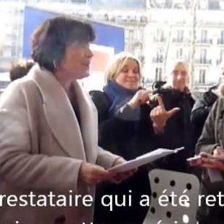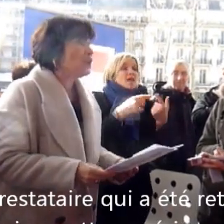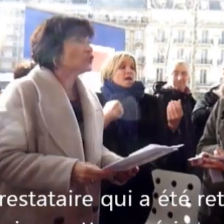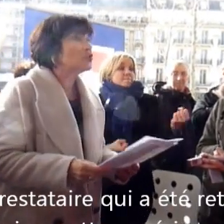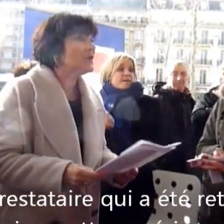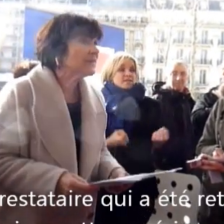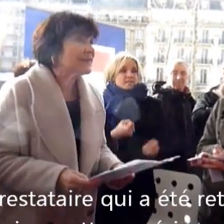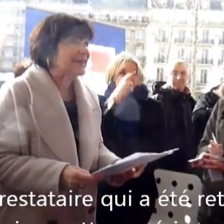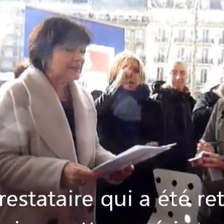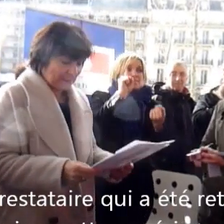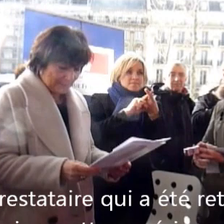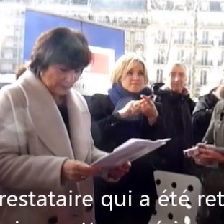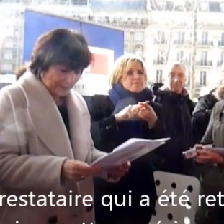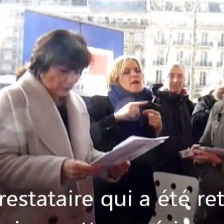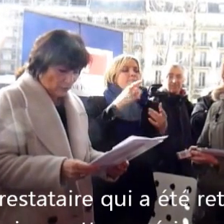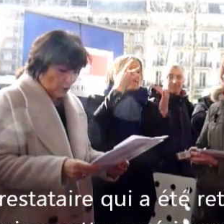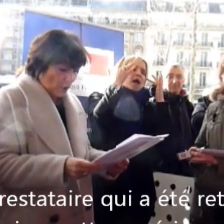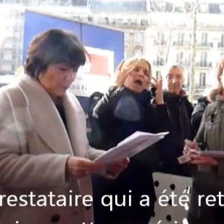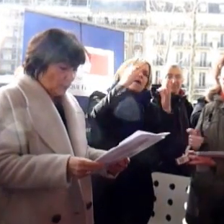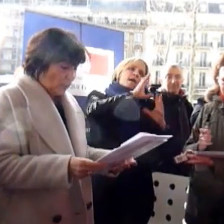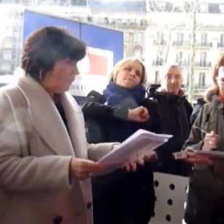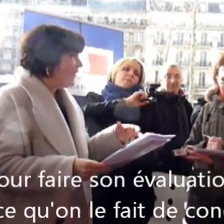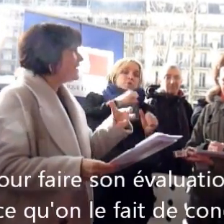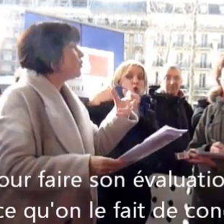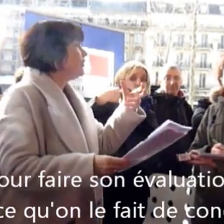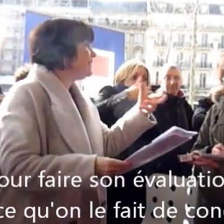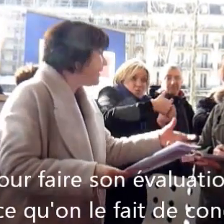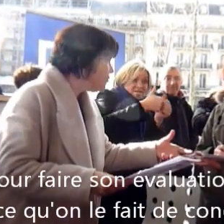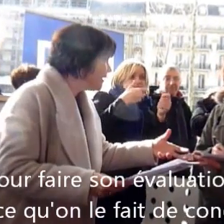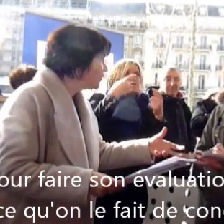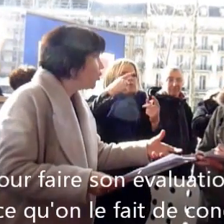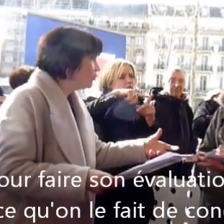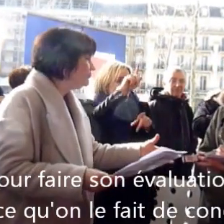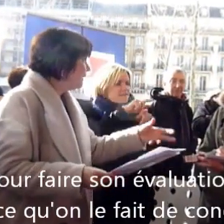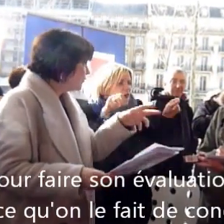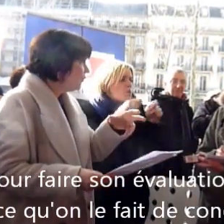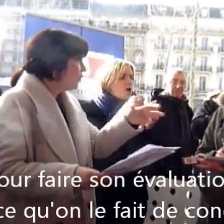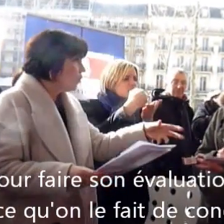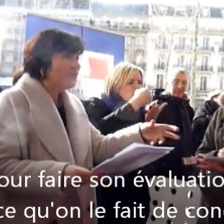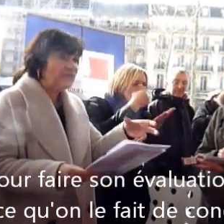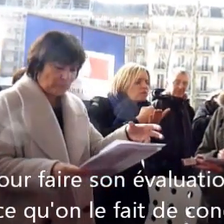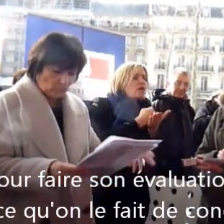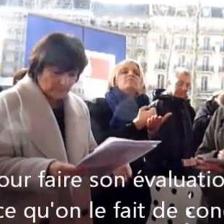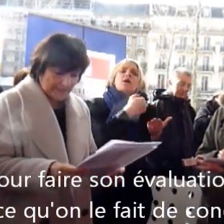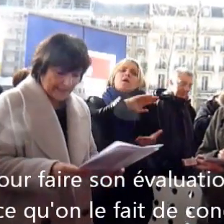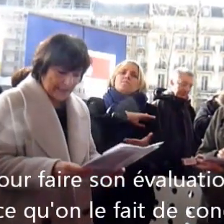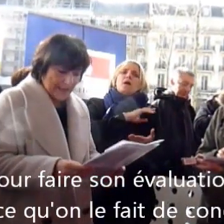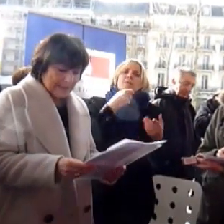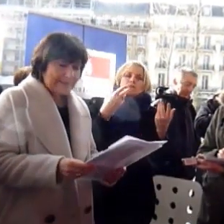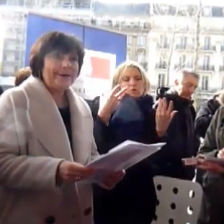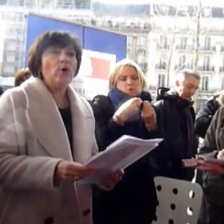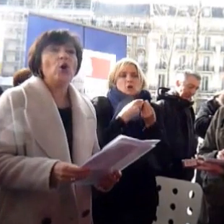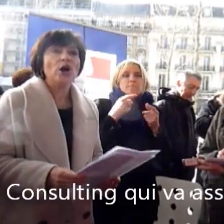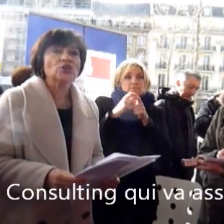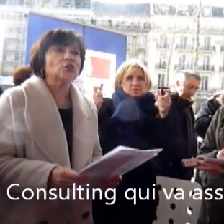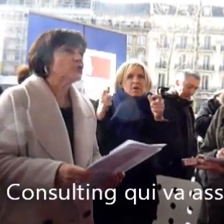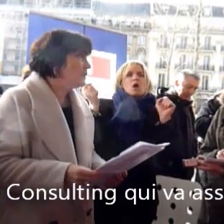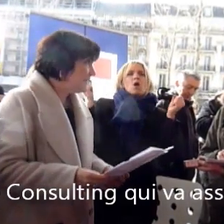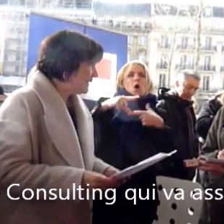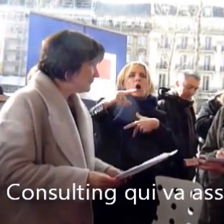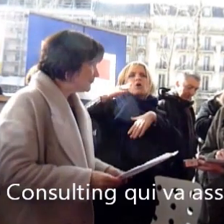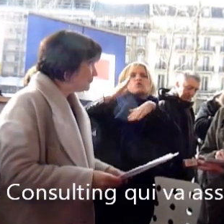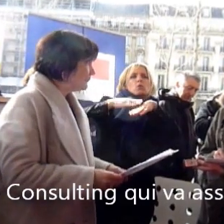retenu aussi pour suivre cette expérimentation, pour faire son évaluation, parce qu'on le fait de concert, c'est